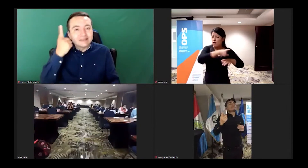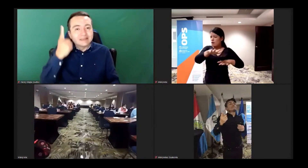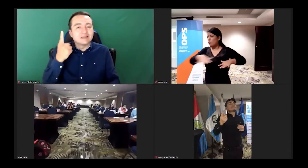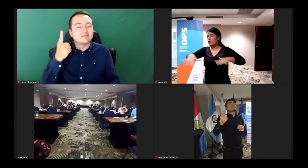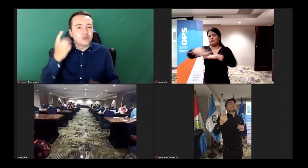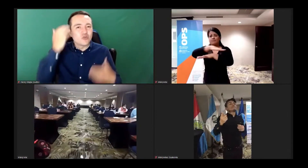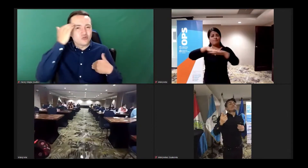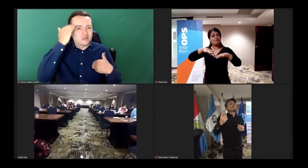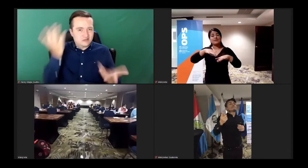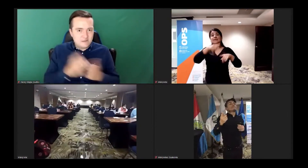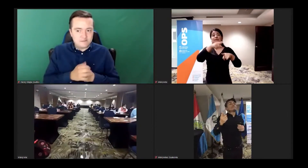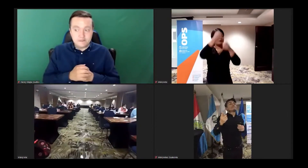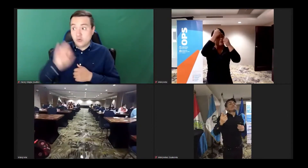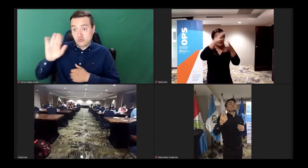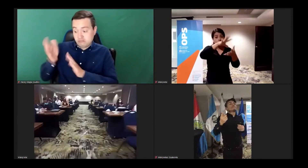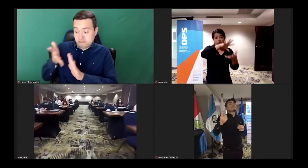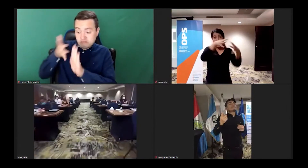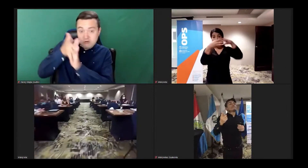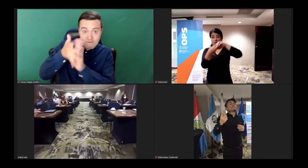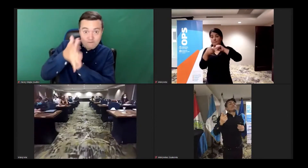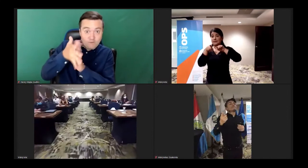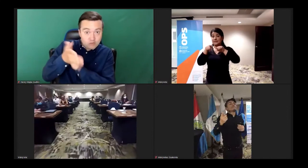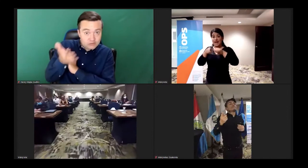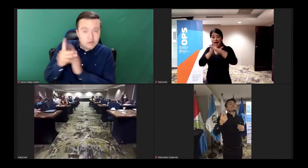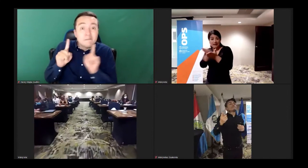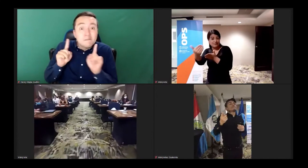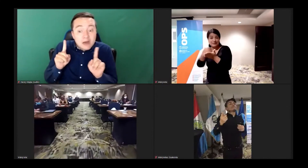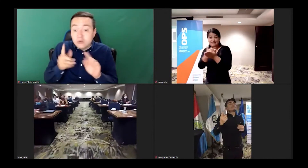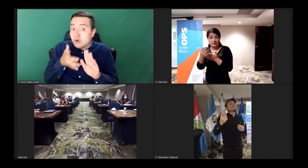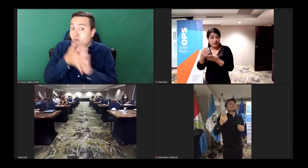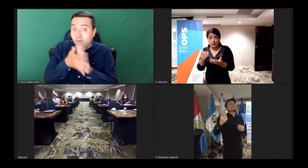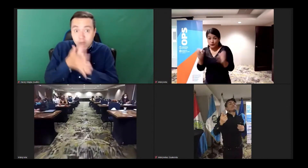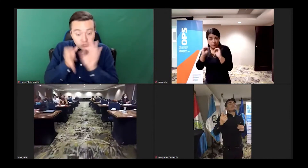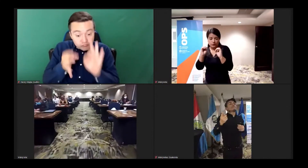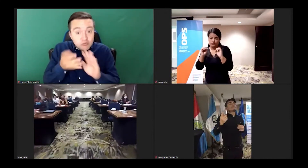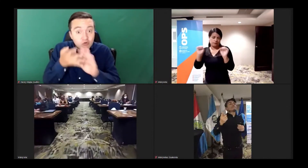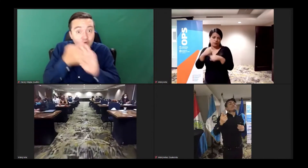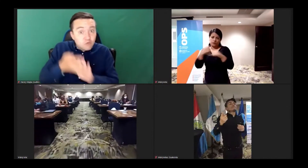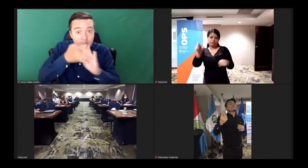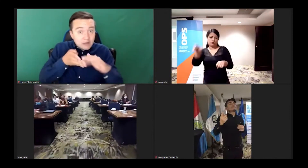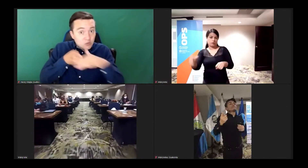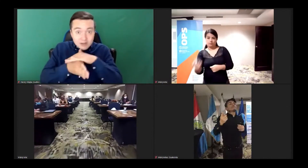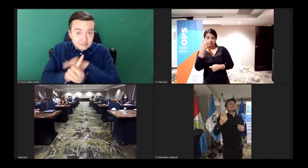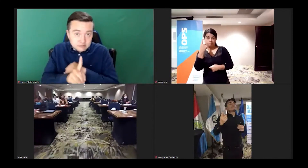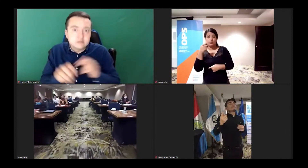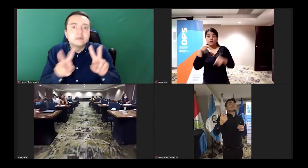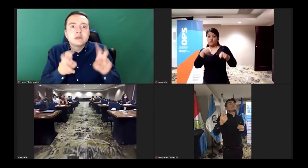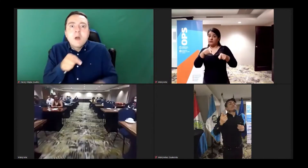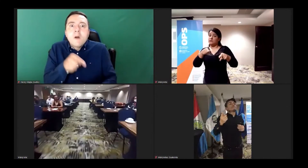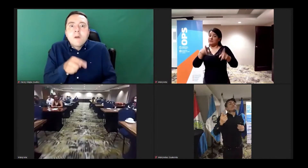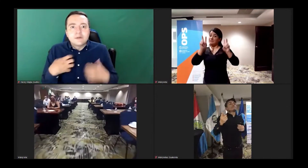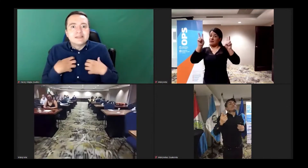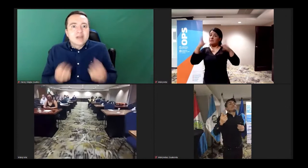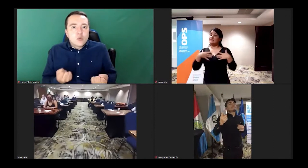la información no es trasladada en formatos accesibles, estamos hablando de salud y muchas veces puede significar la